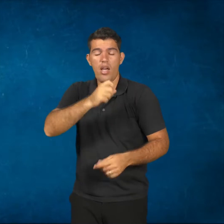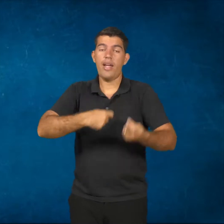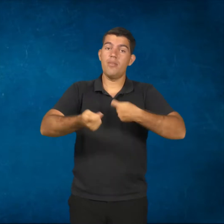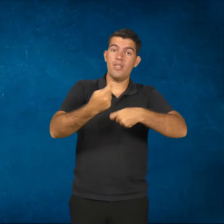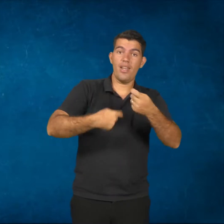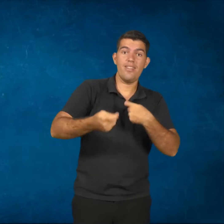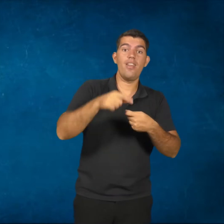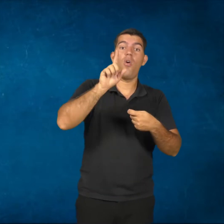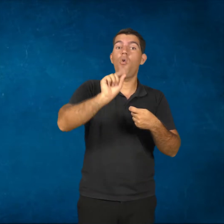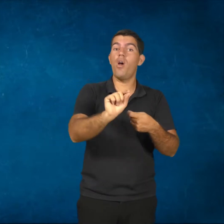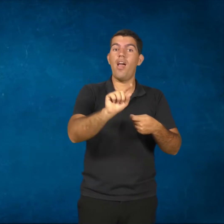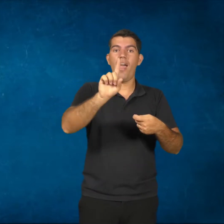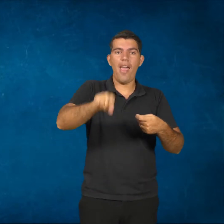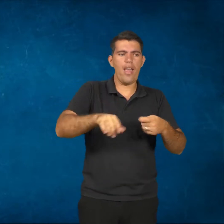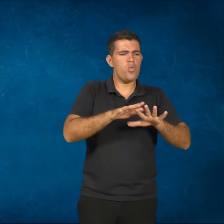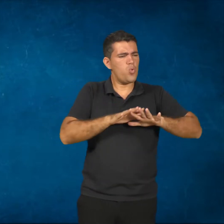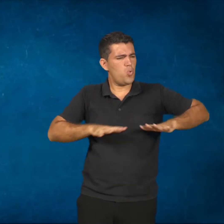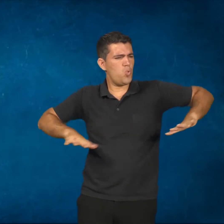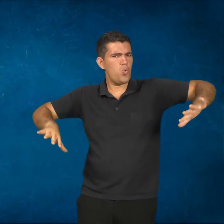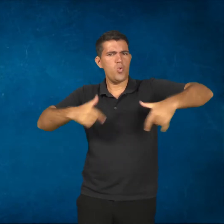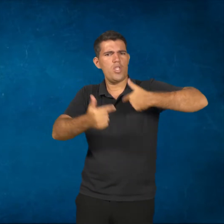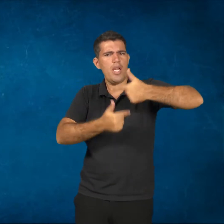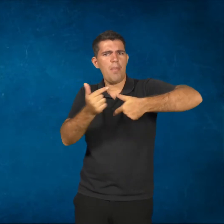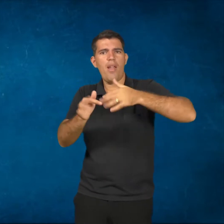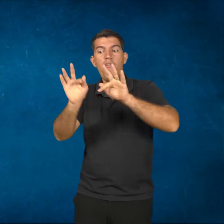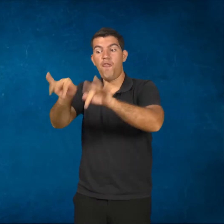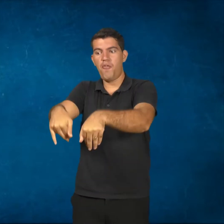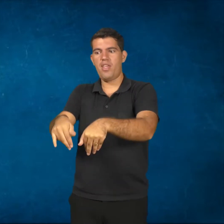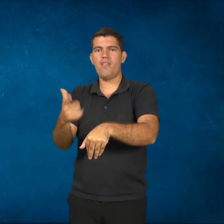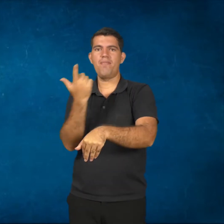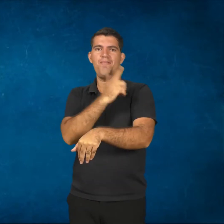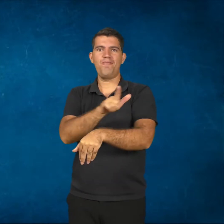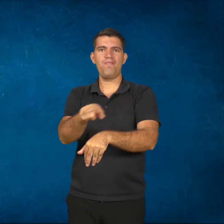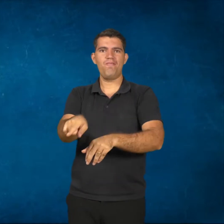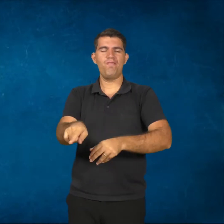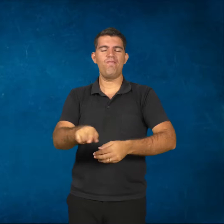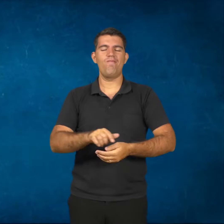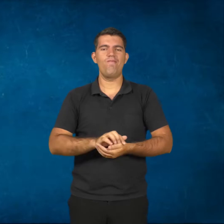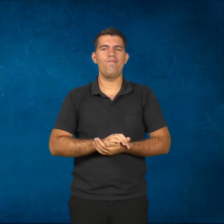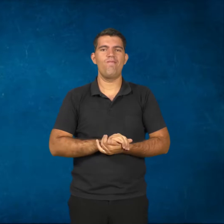Administração é mediação para realizar determinados fins.